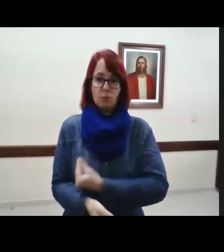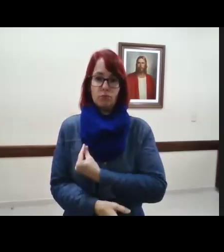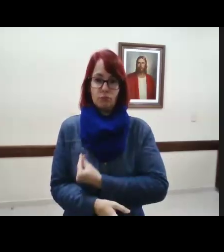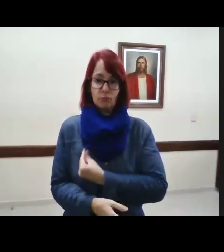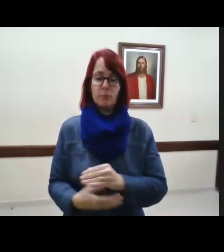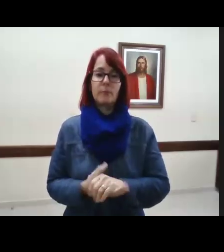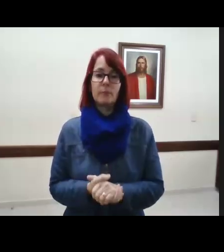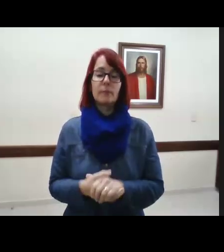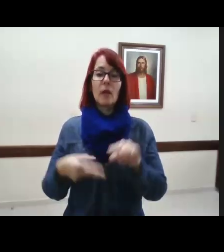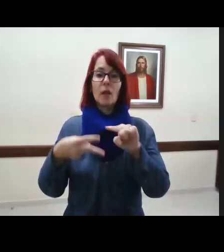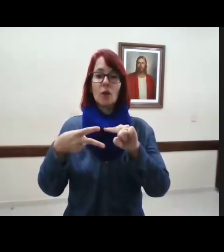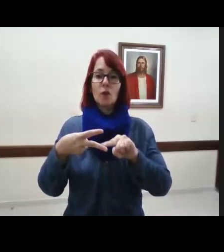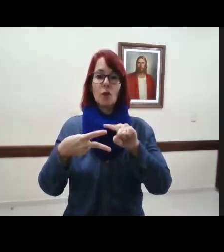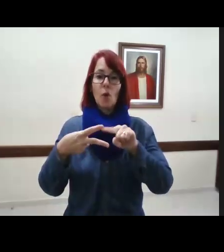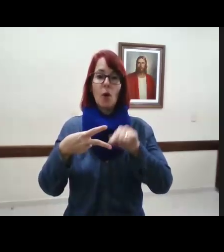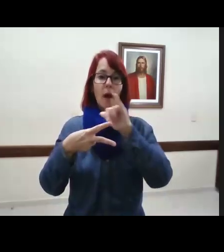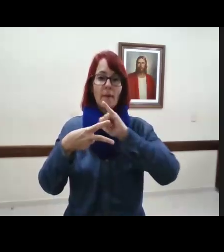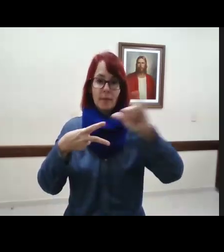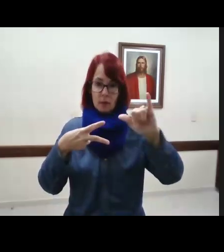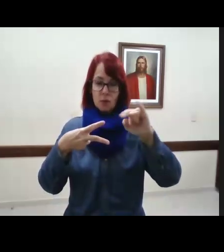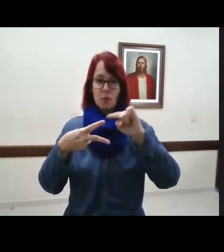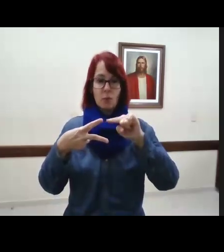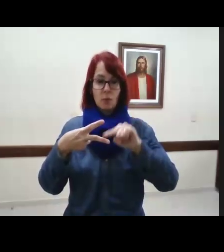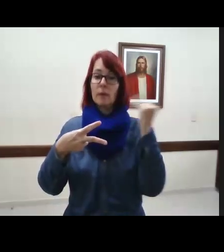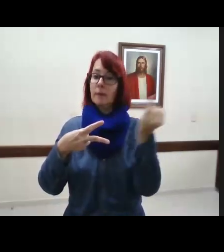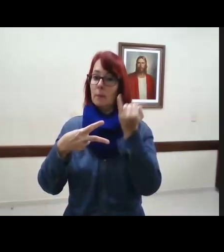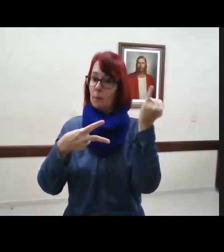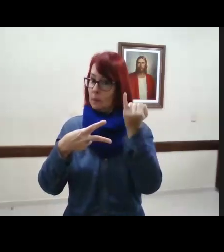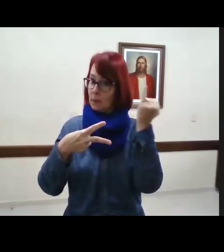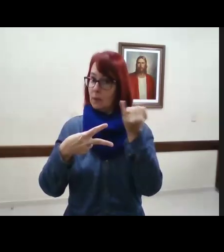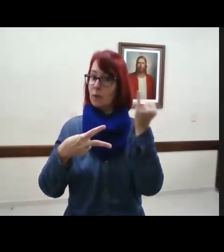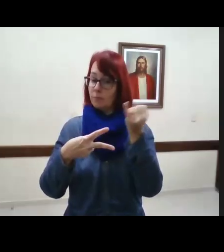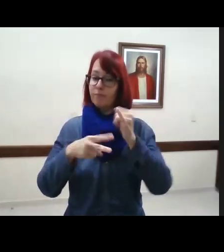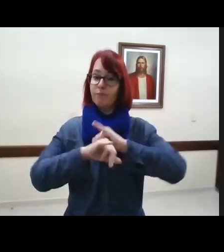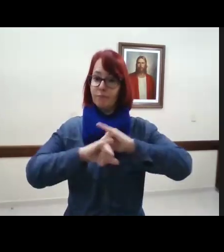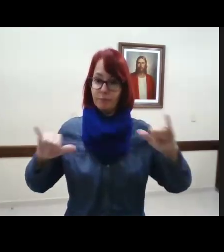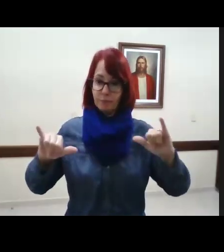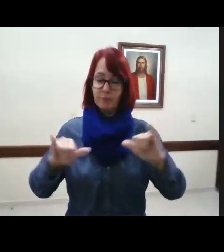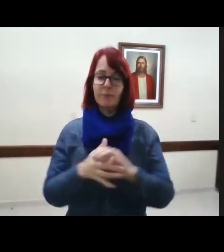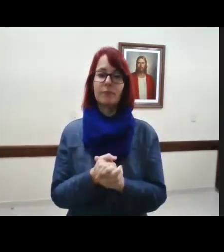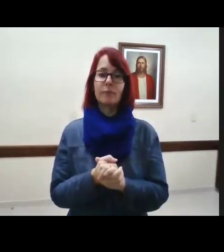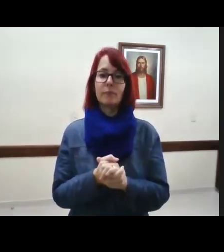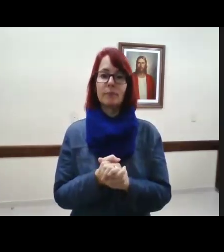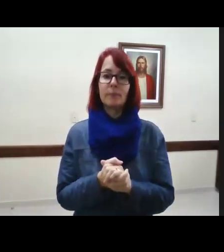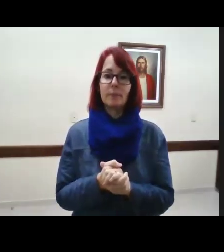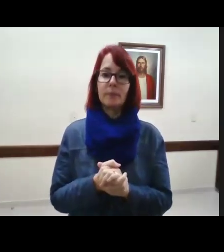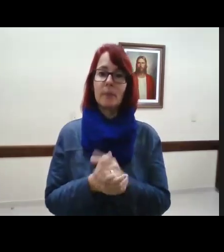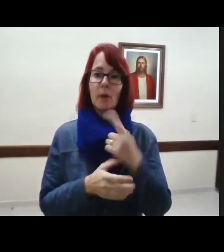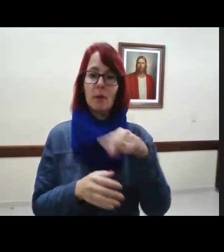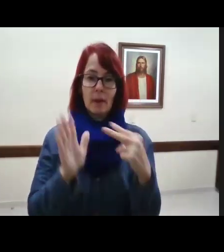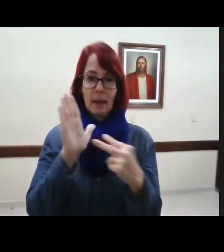Nós temos dois anúncios, e esses dois anúncios são bastante importantes. Gostaríamos de que todos pudessem se atentar a